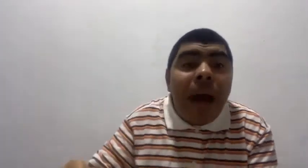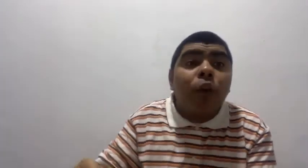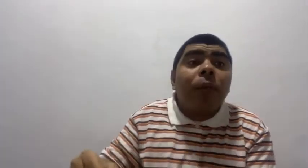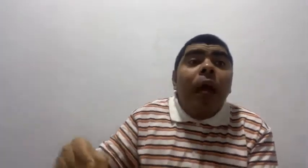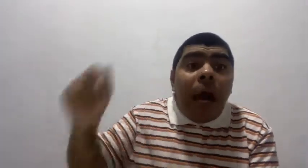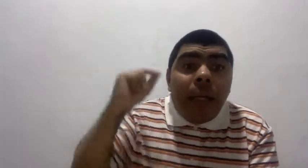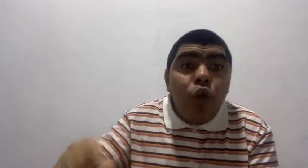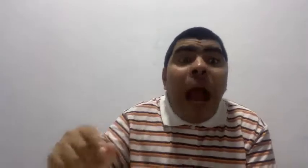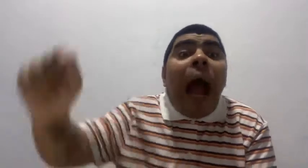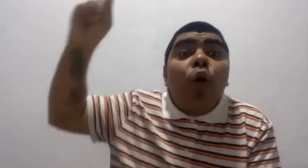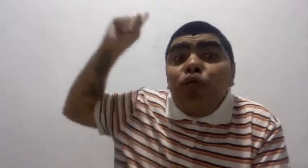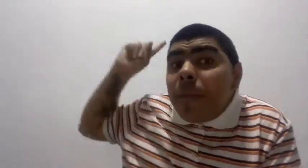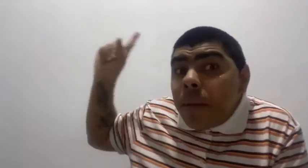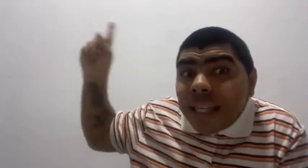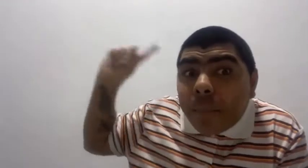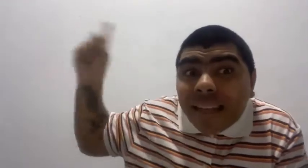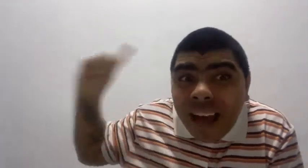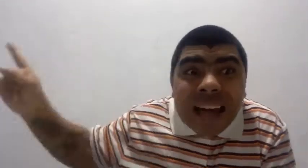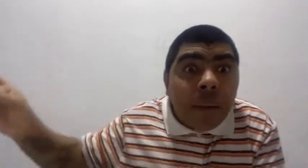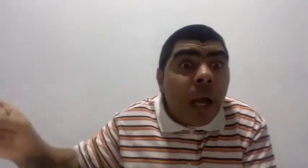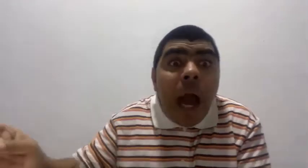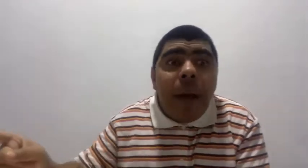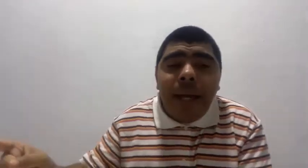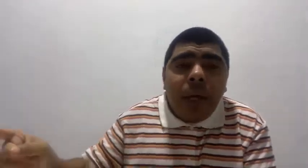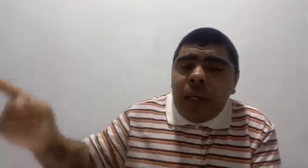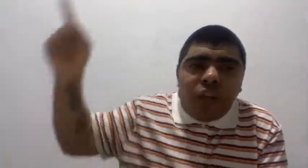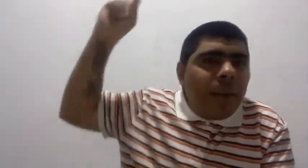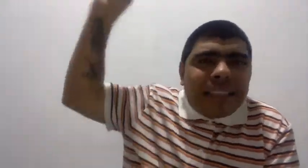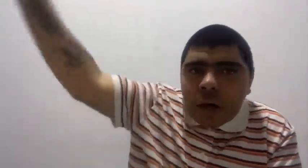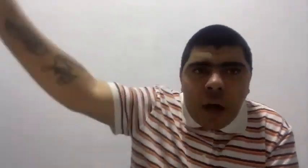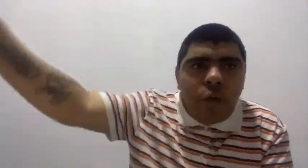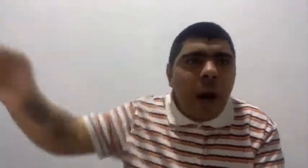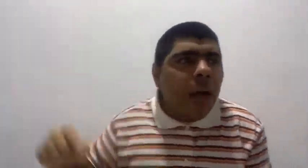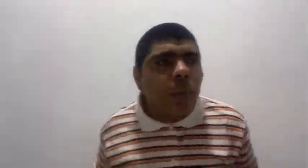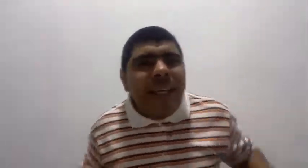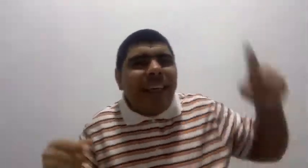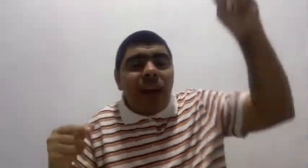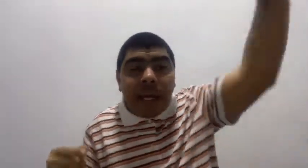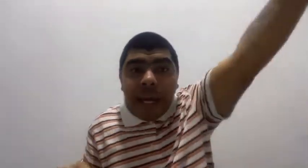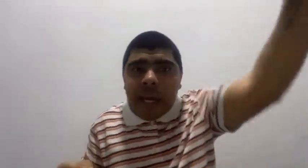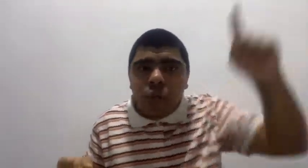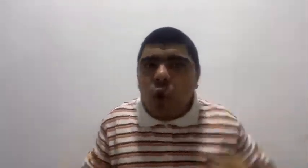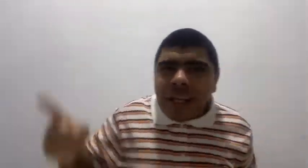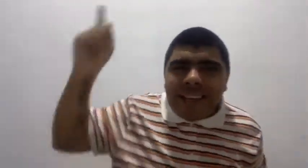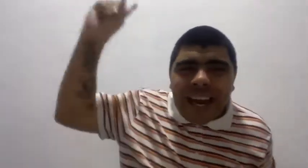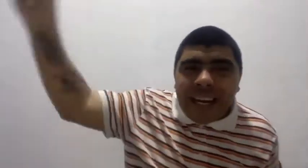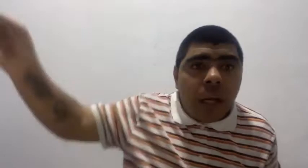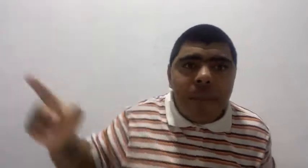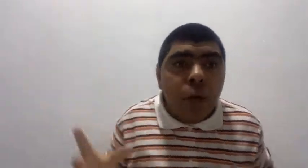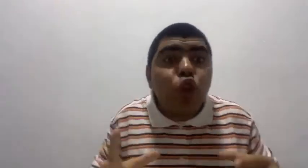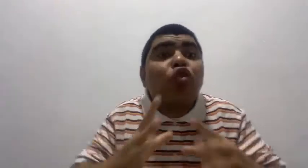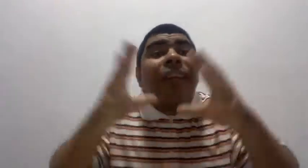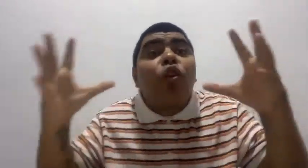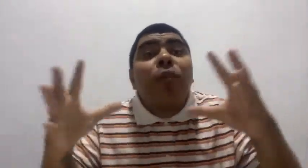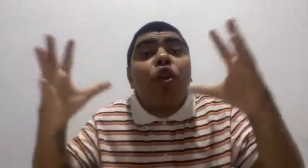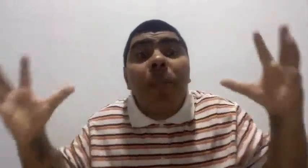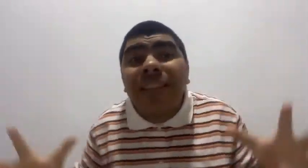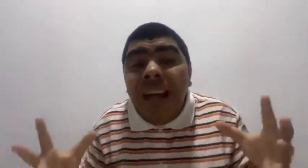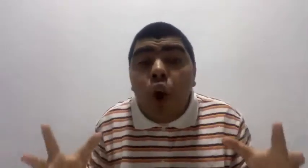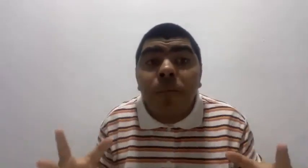hermano. Aleluya. Aún de mi vida pasada. Amén. Que si mataron a fulano, que si aquel esto, que si aquel. Hermano, yo sé de dónde Dios me sacó.